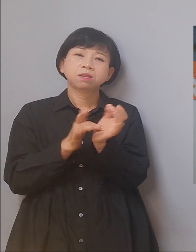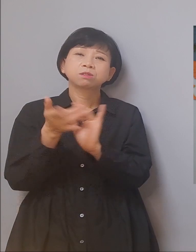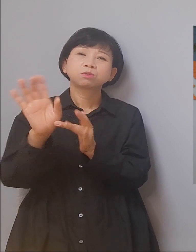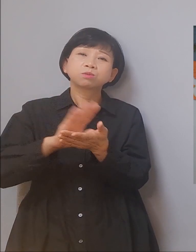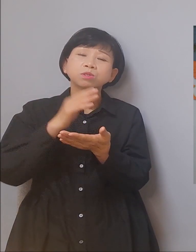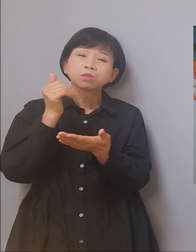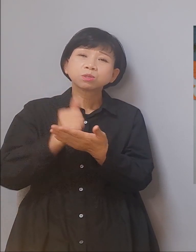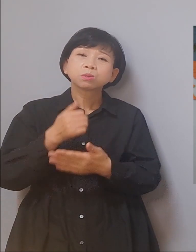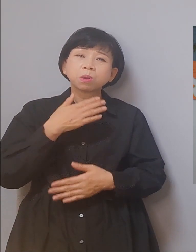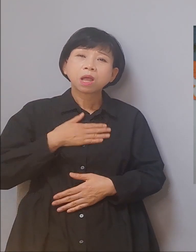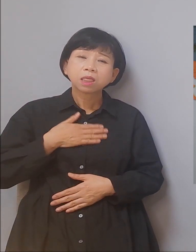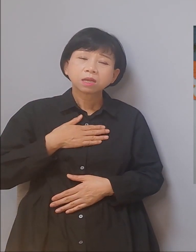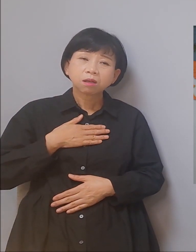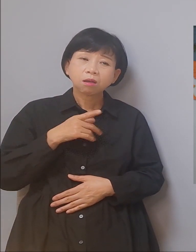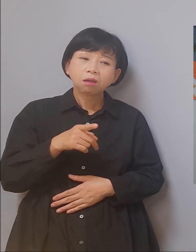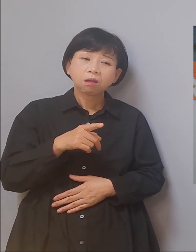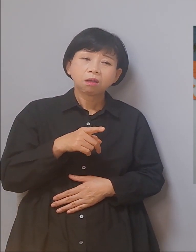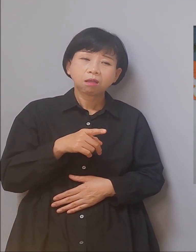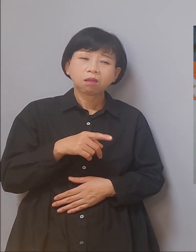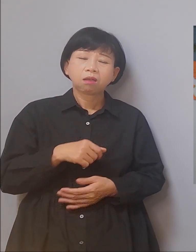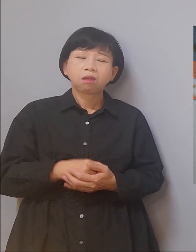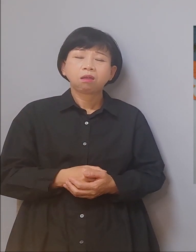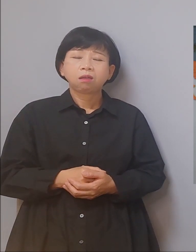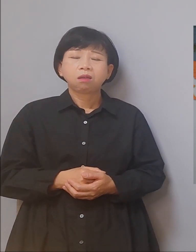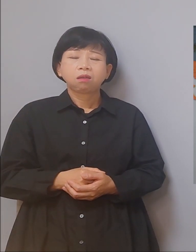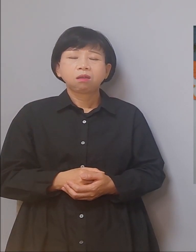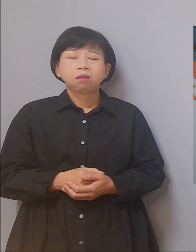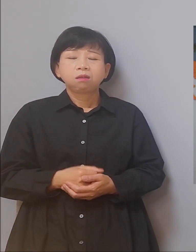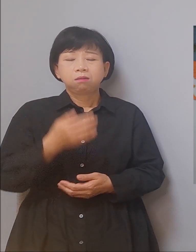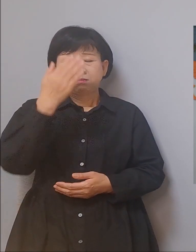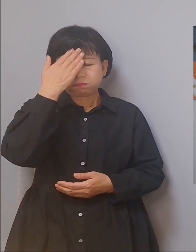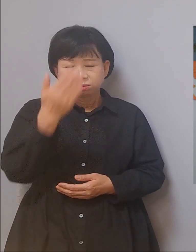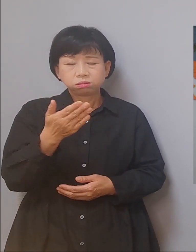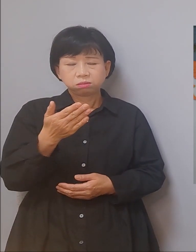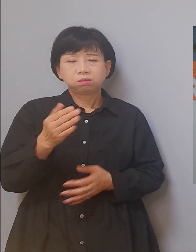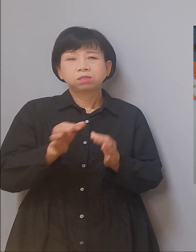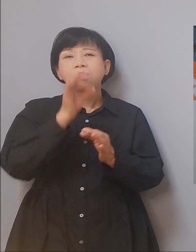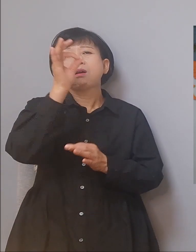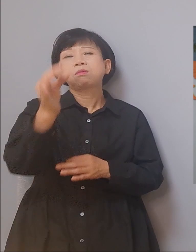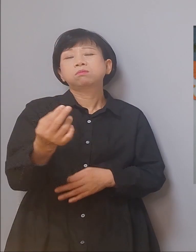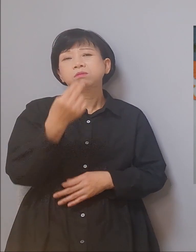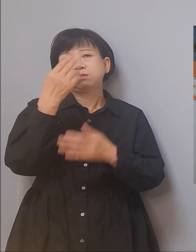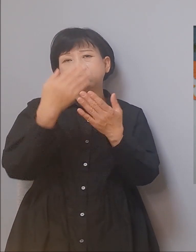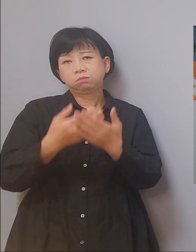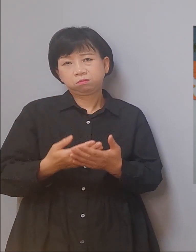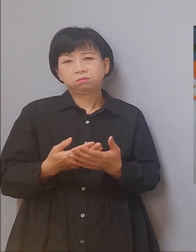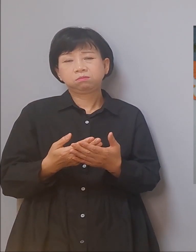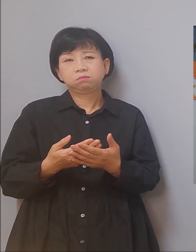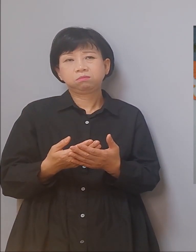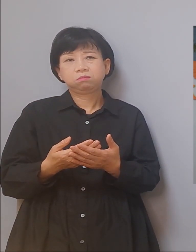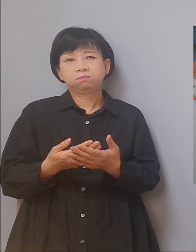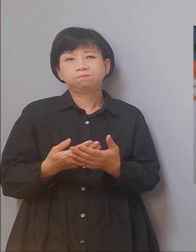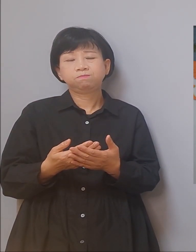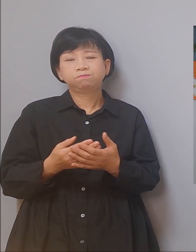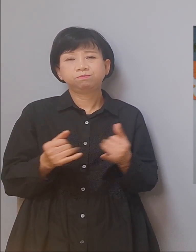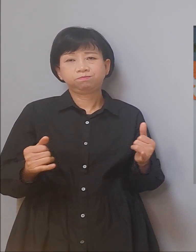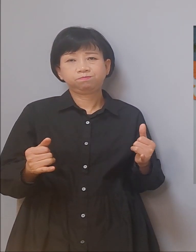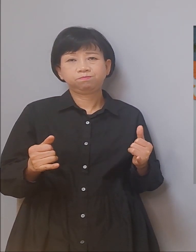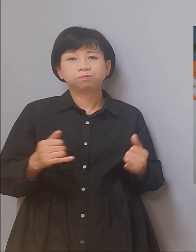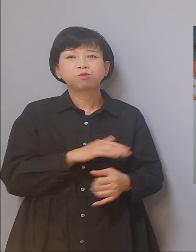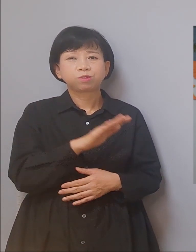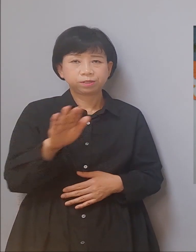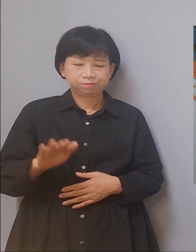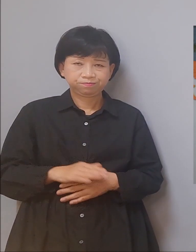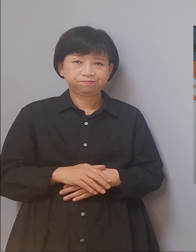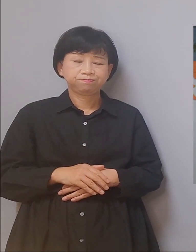그리스도의 알면 우리가 거저 영생을 얻게 된다는 겁니다. 우리가 예수 그리스도의 은혜로 거저 영생을 얻은 자들은